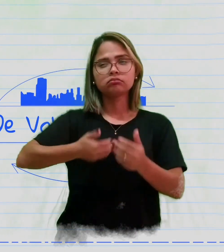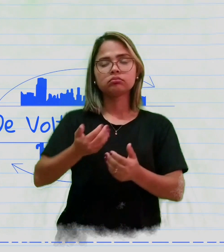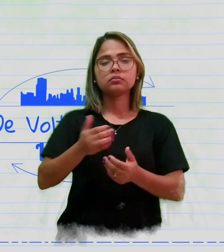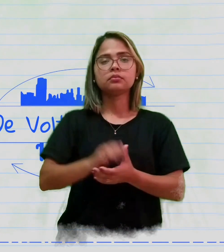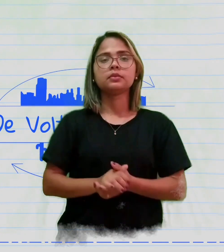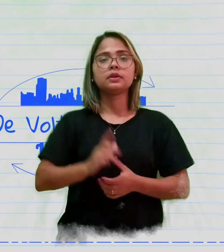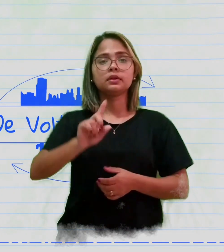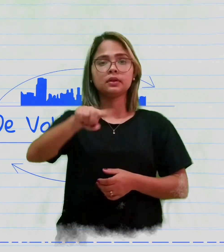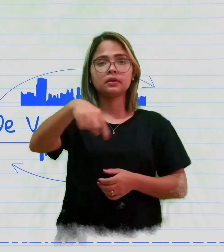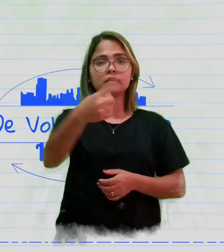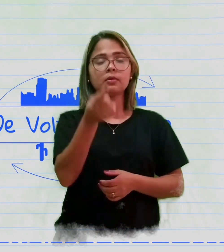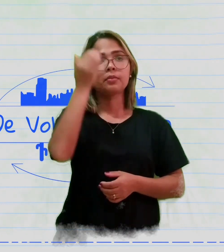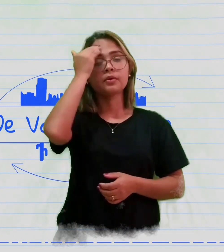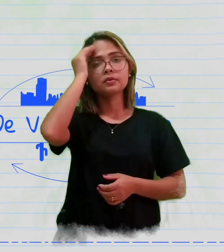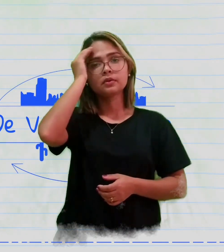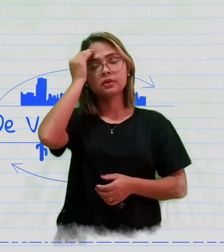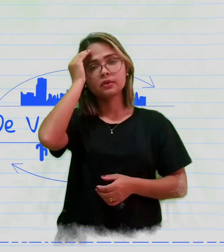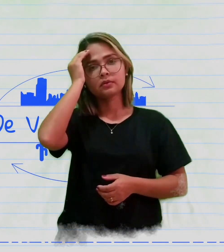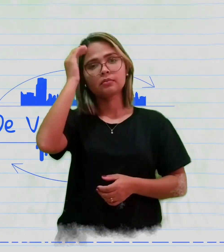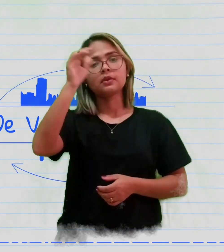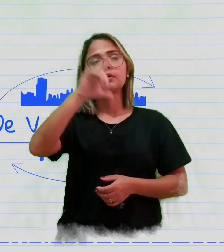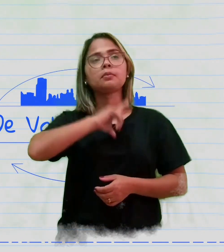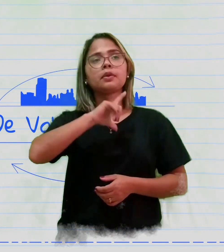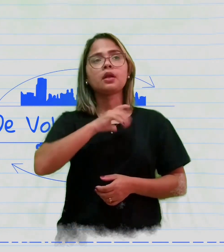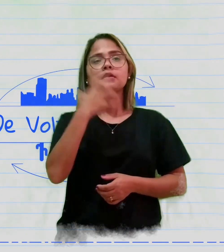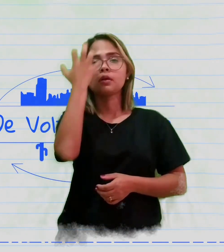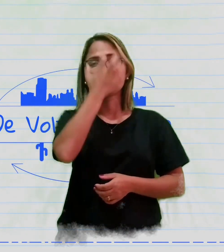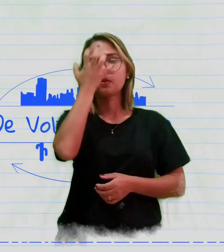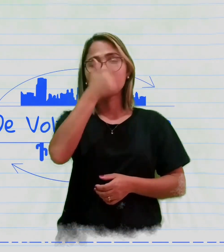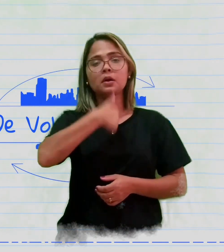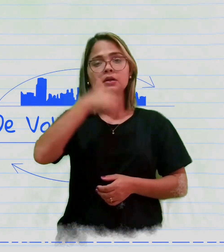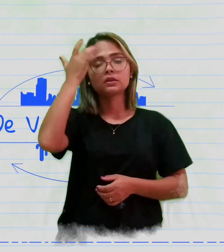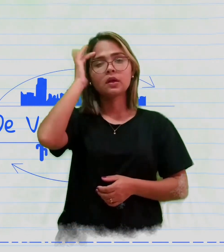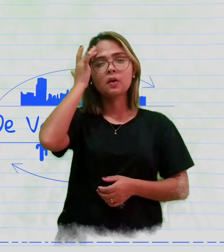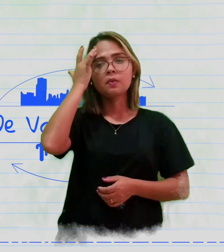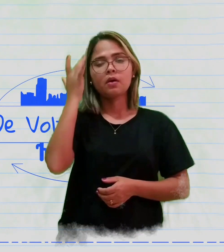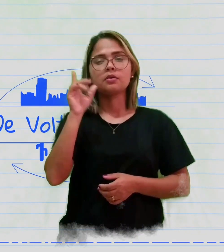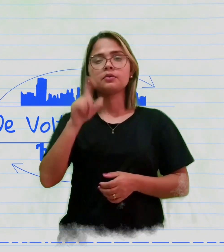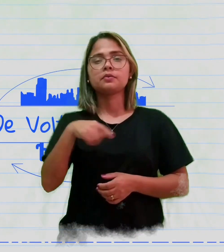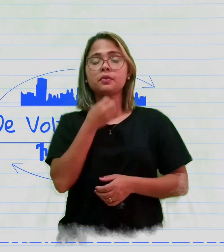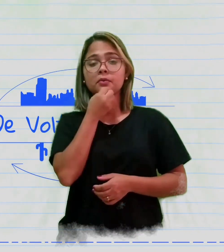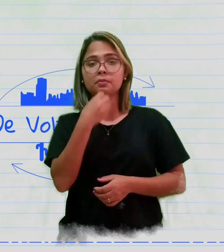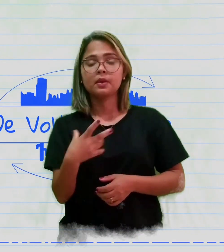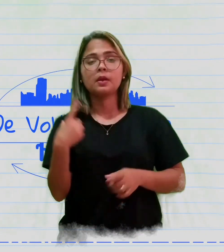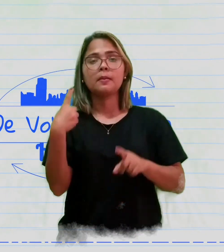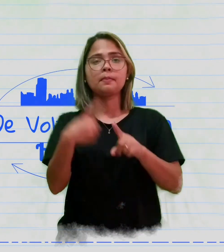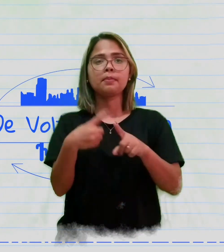Não tá afim? Diga aí. Provocando. E eu amo essa... Vixe... E elas ficam se provocando de uma forma muito fofinha.